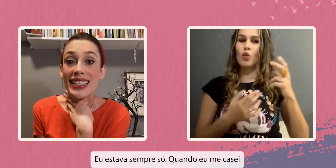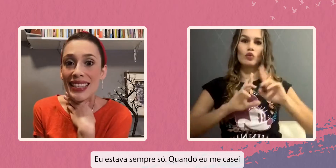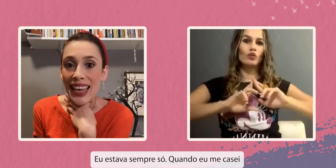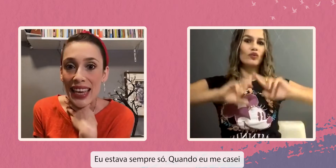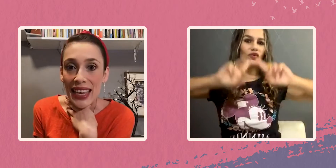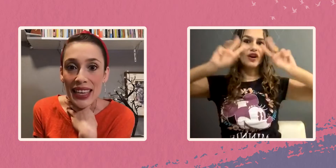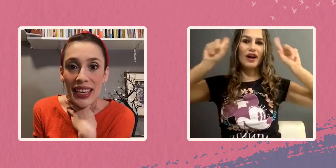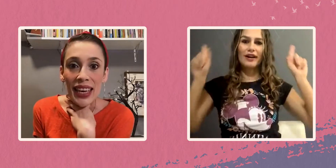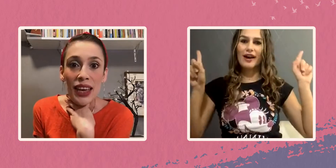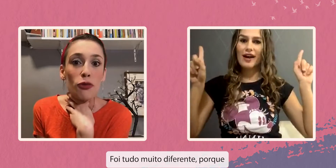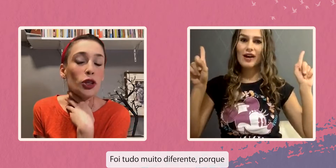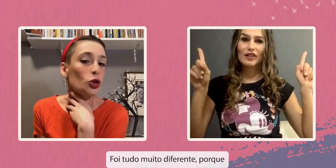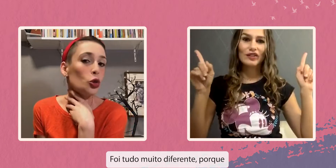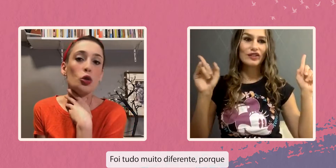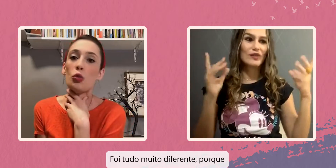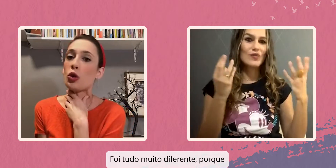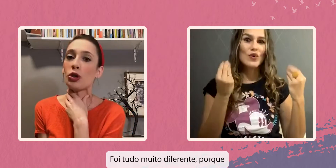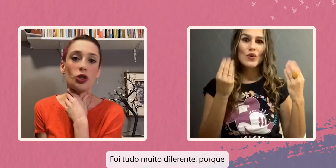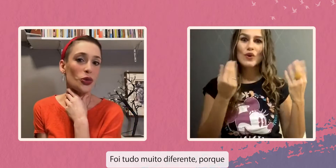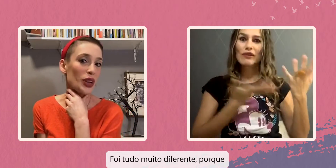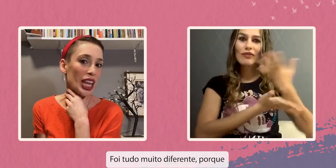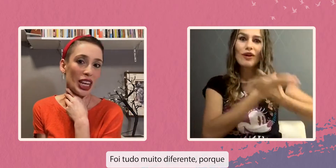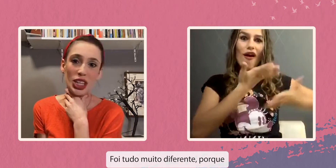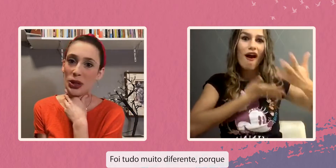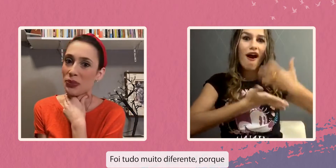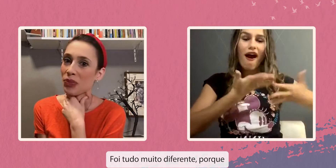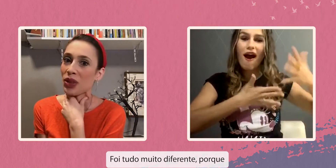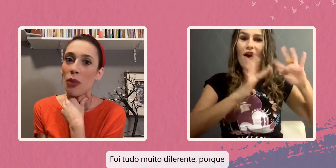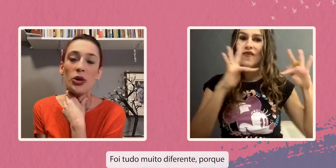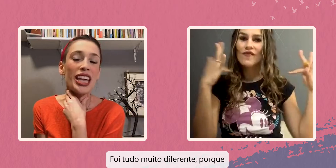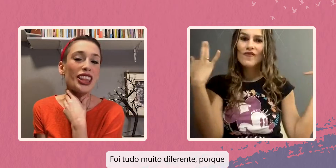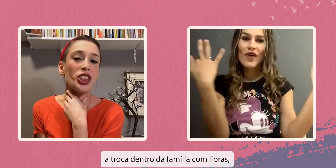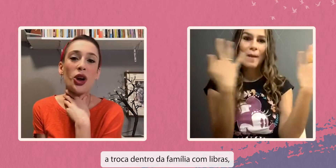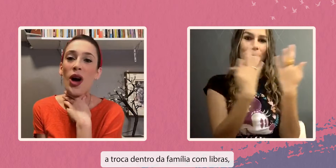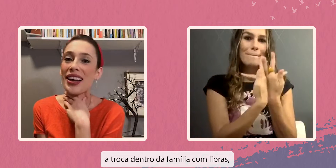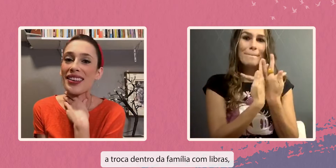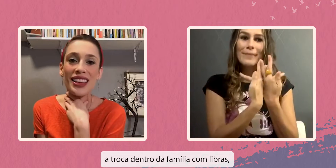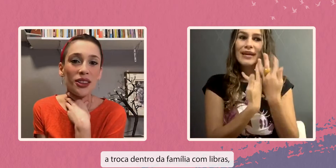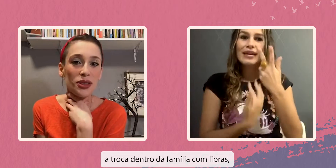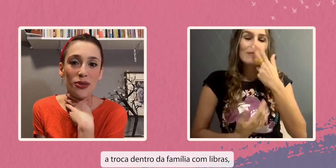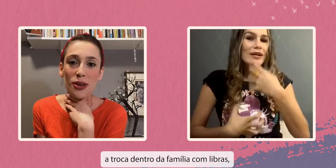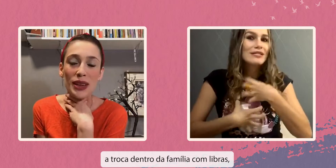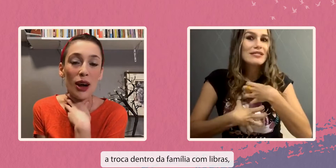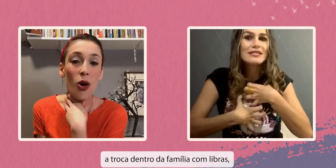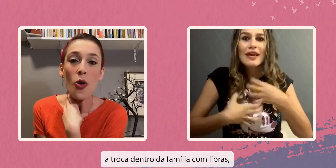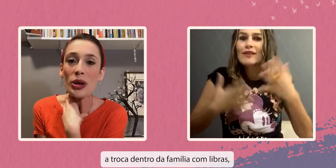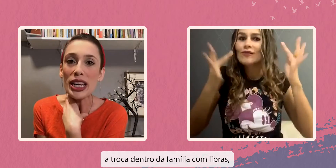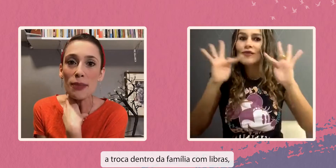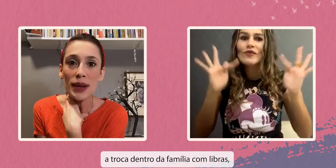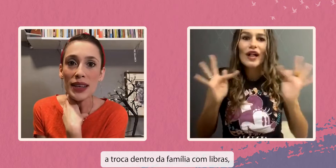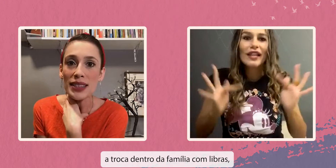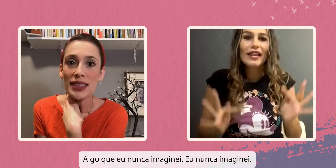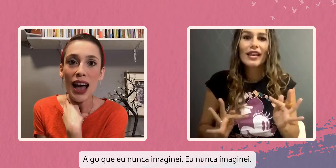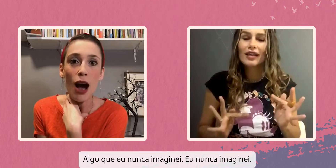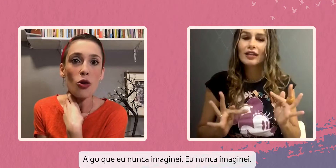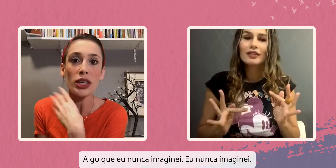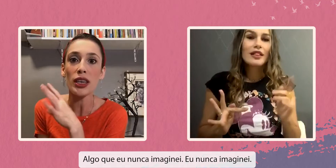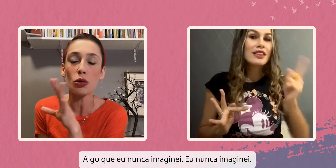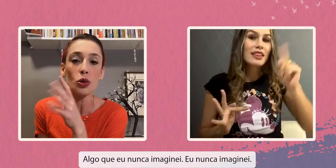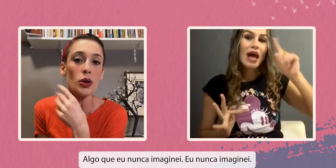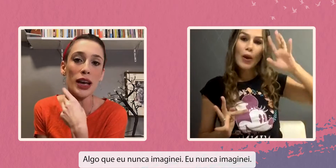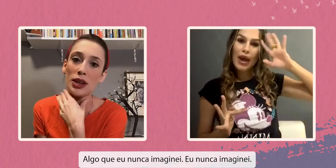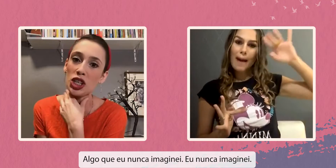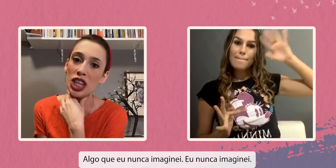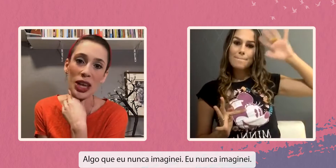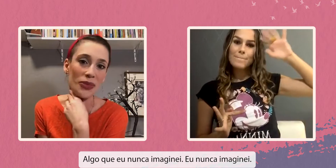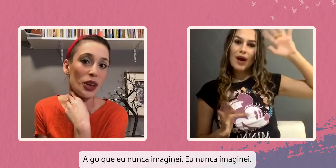me casei, foi tudo muito diferente. Porque a troca dentro da família com Libras, algo que